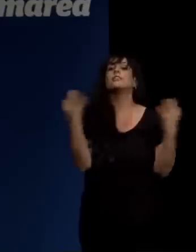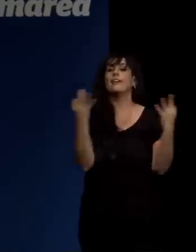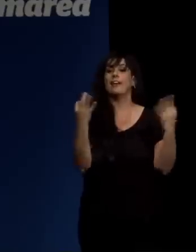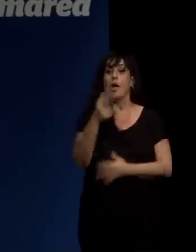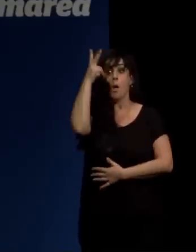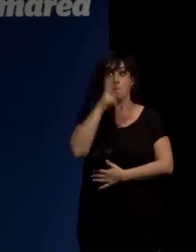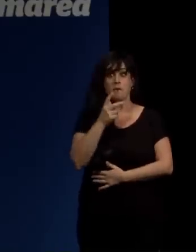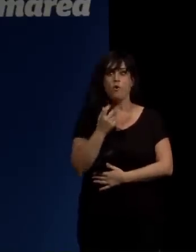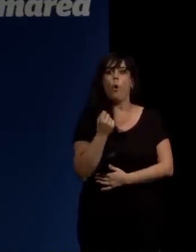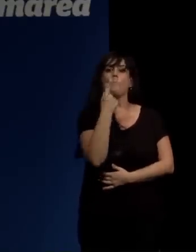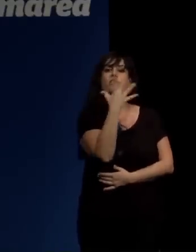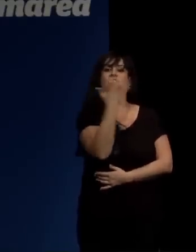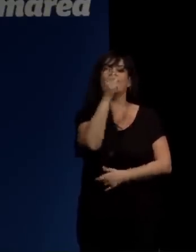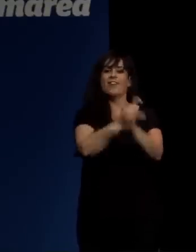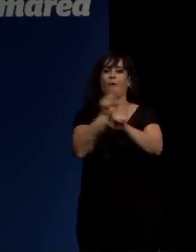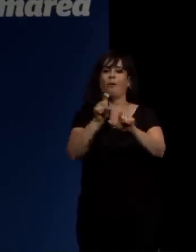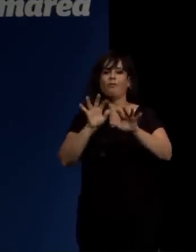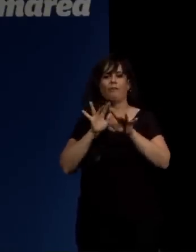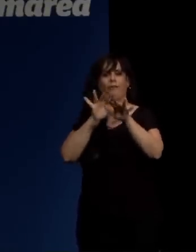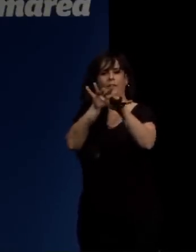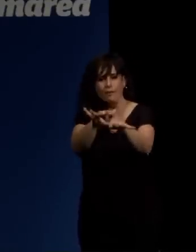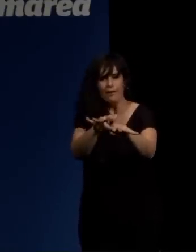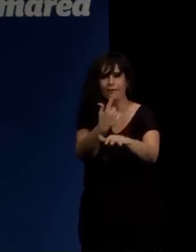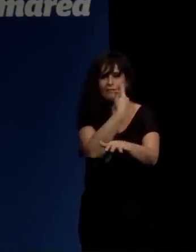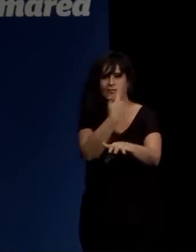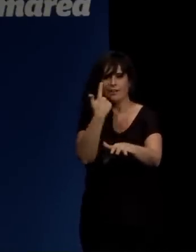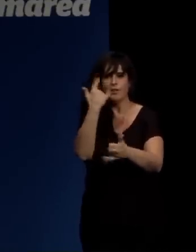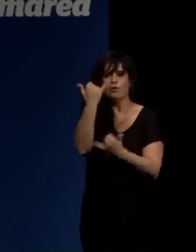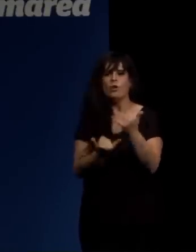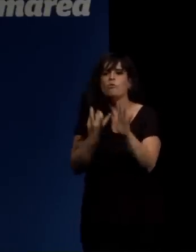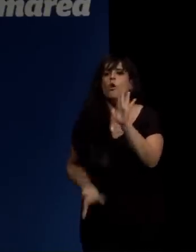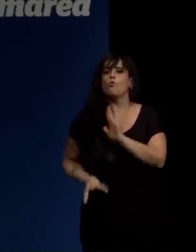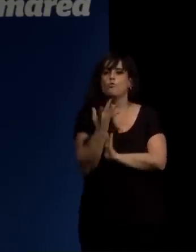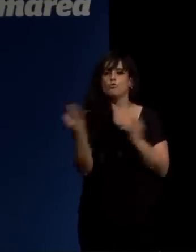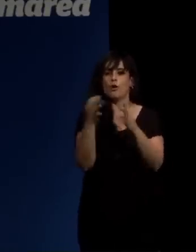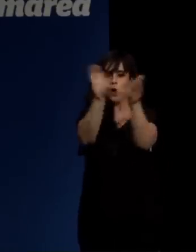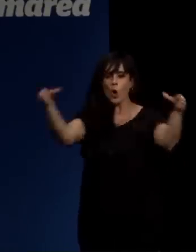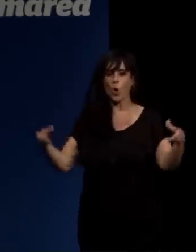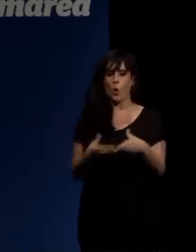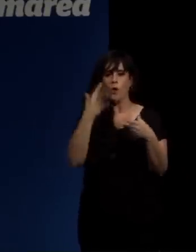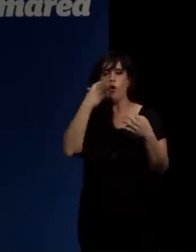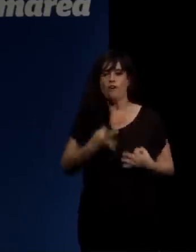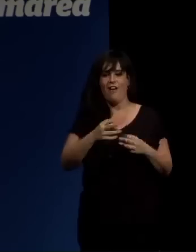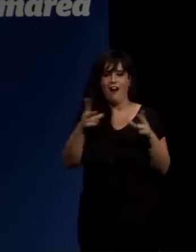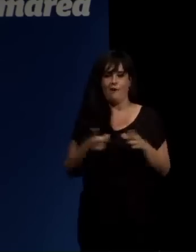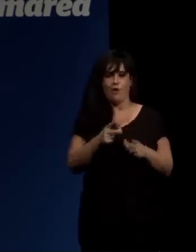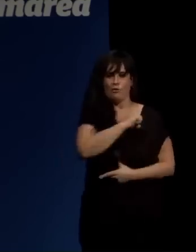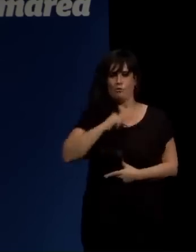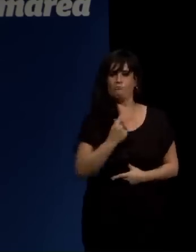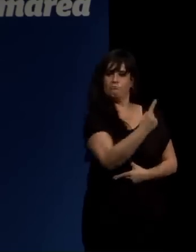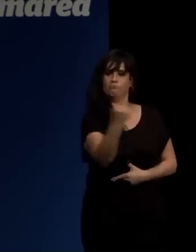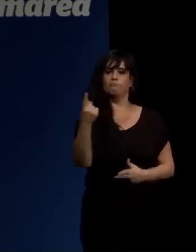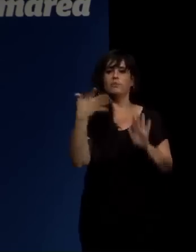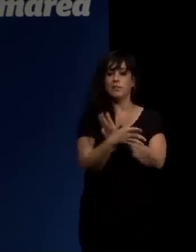de 1.500 persoas presentes, e a creación de Marea como un partido instrumental de afiliación individual, por lo tanto a cidadanía